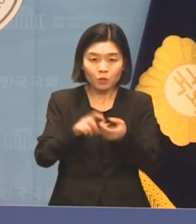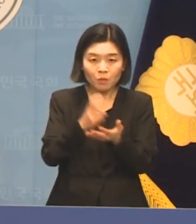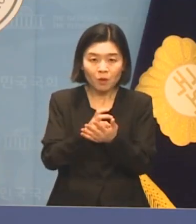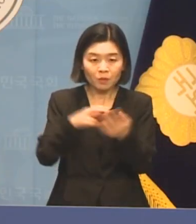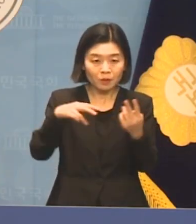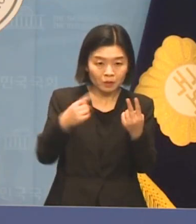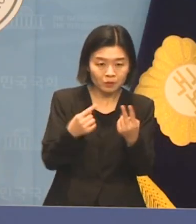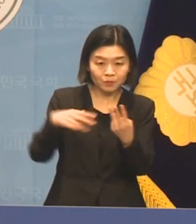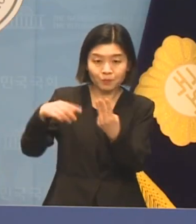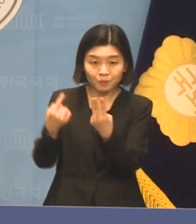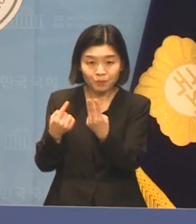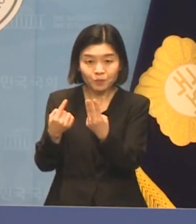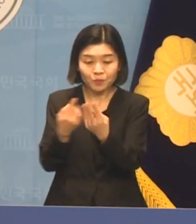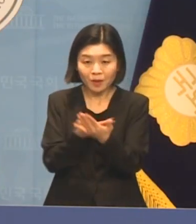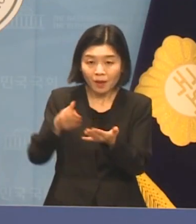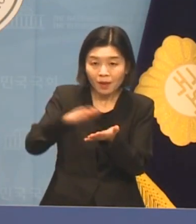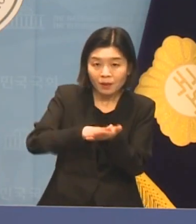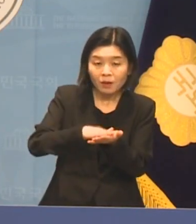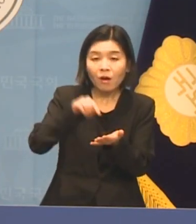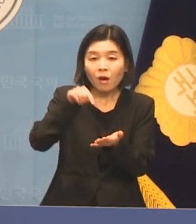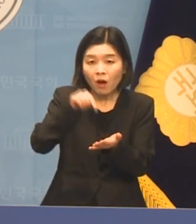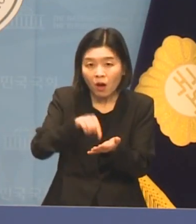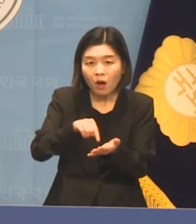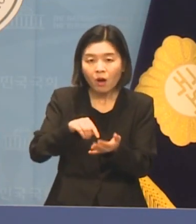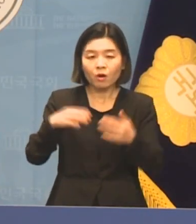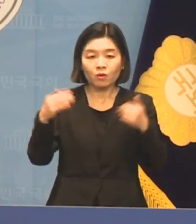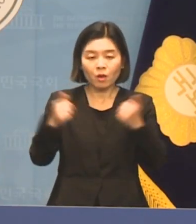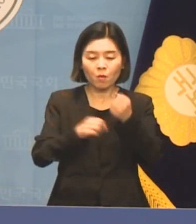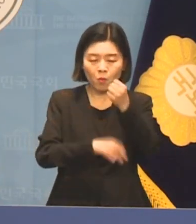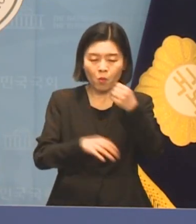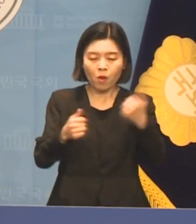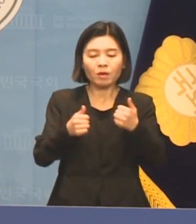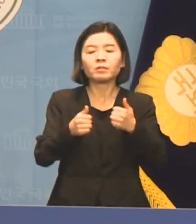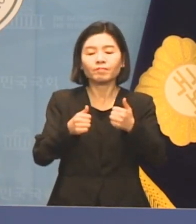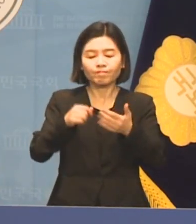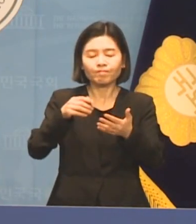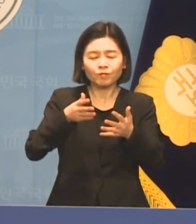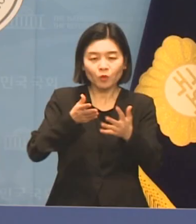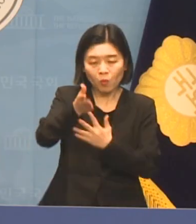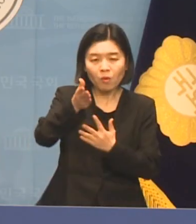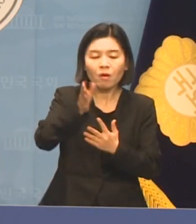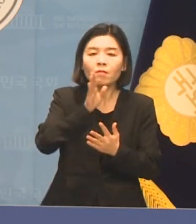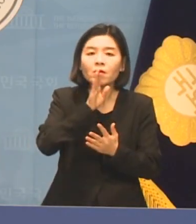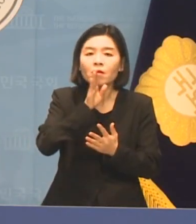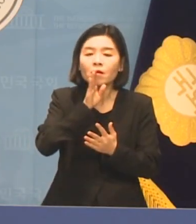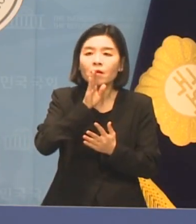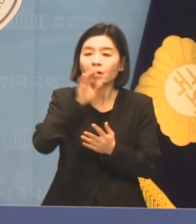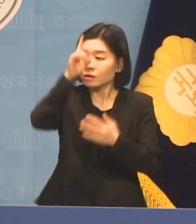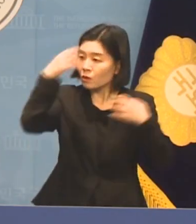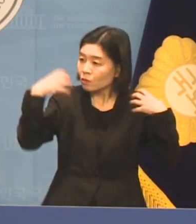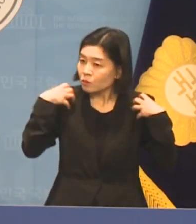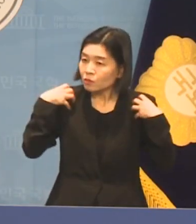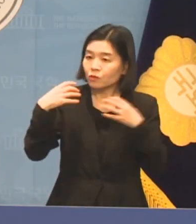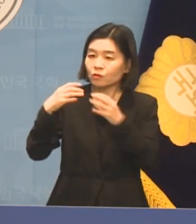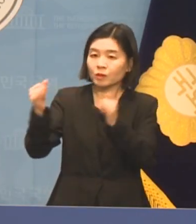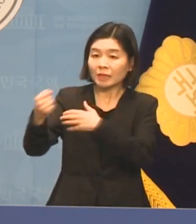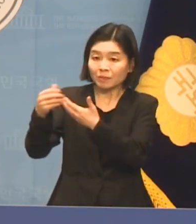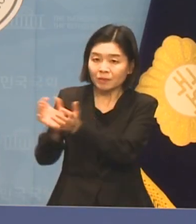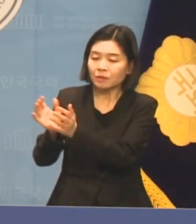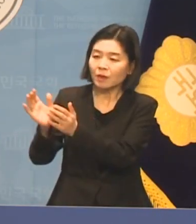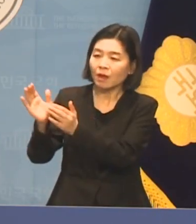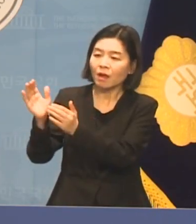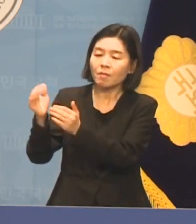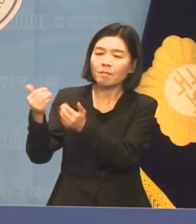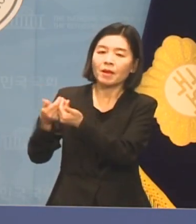22대 국회에서 본회의의 문턱을 넘었음에도 정부와 여당에 의해 2차례나